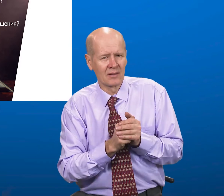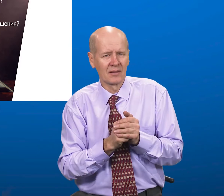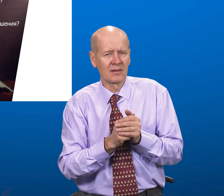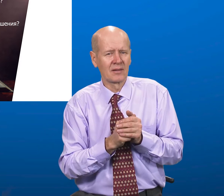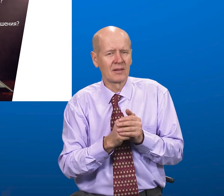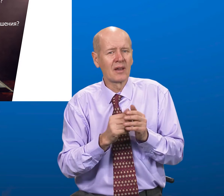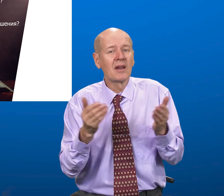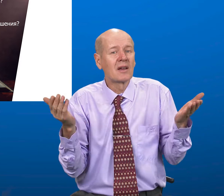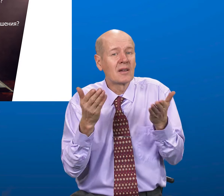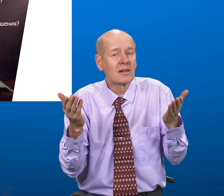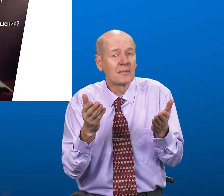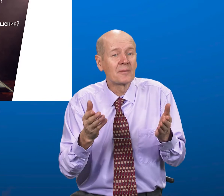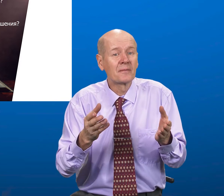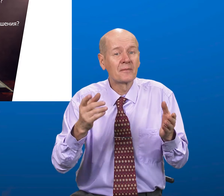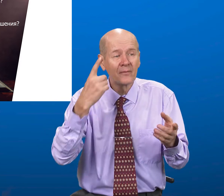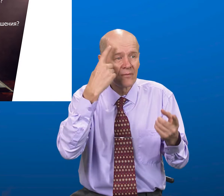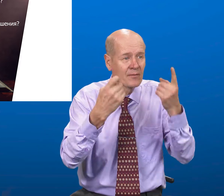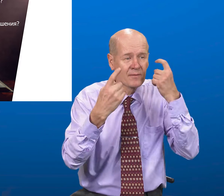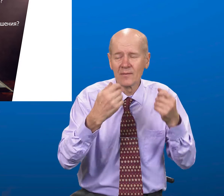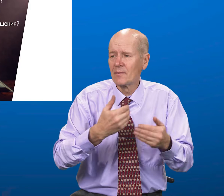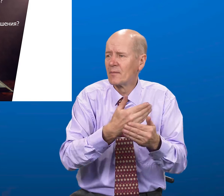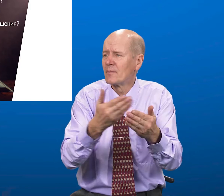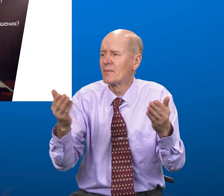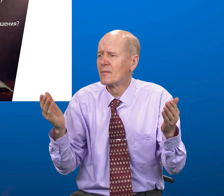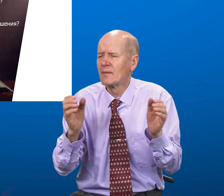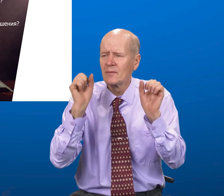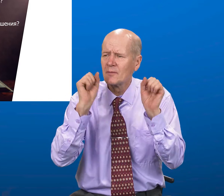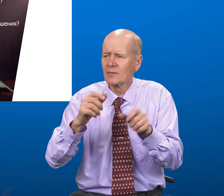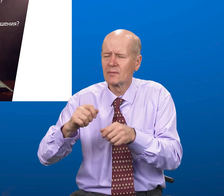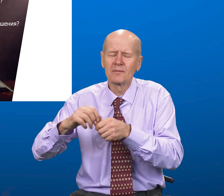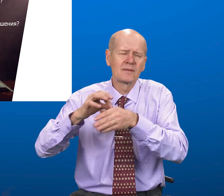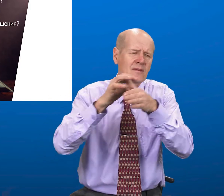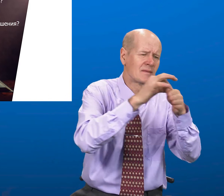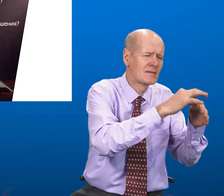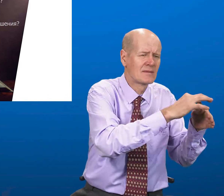как благовестники, мы можем нести в современном мире?